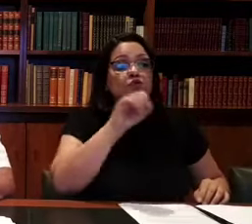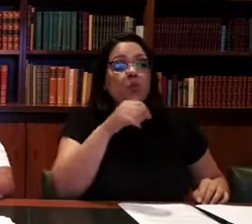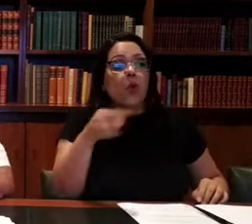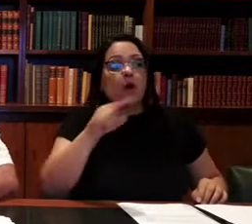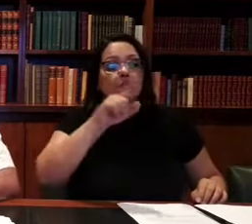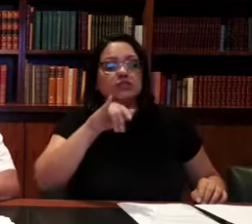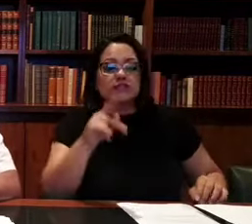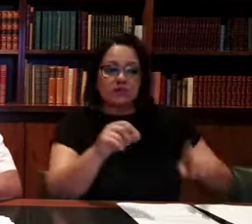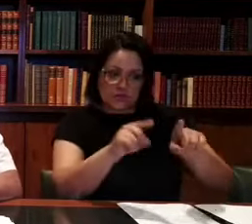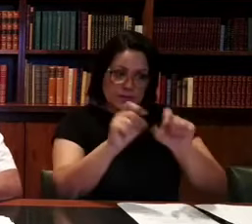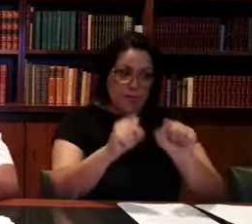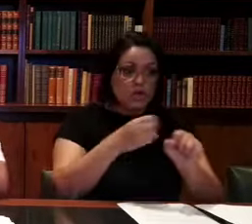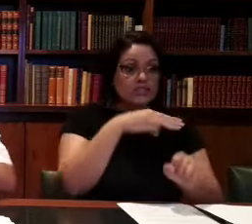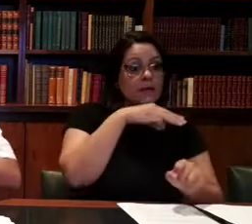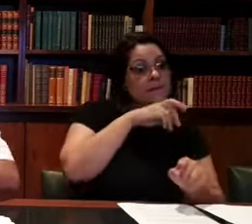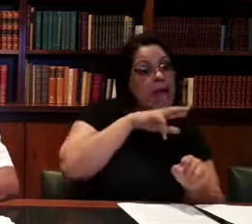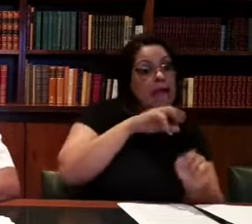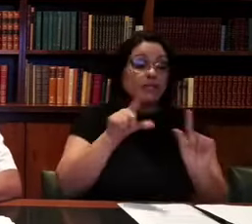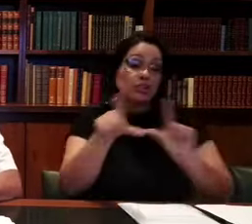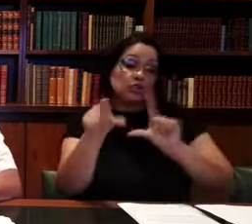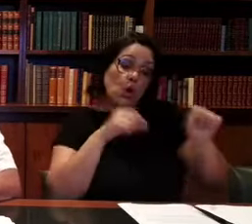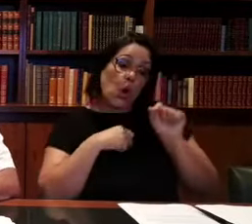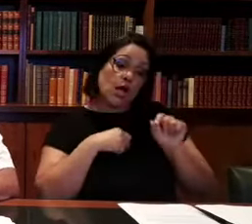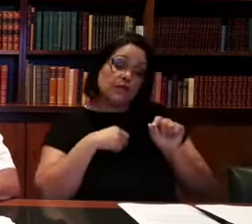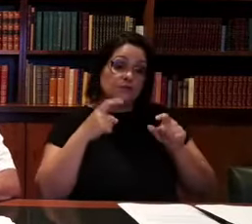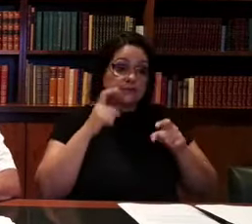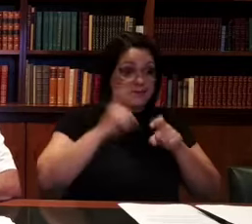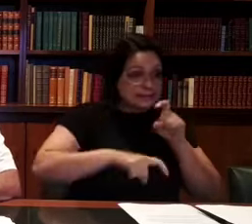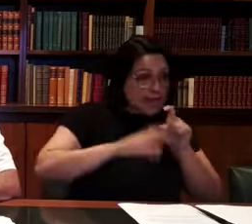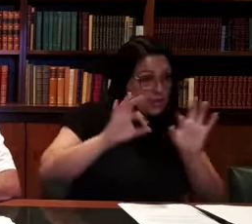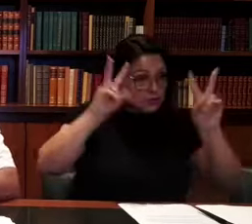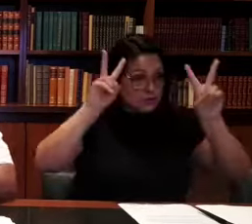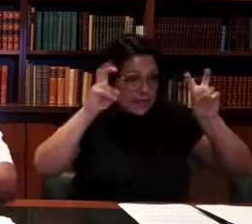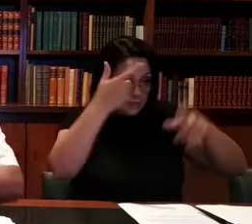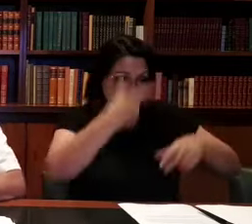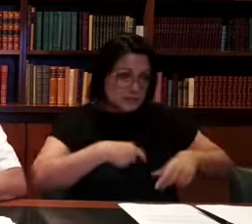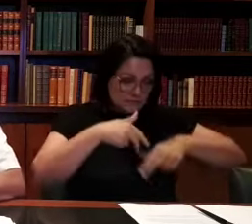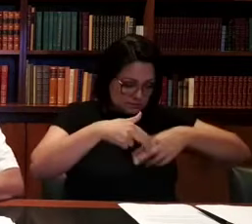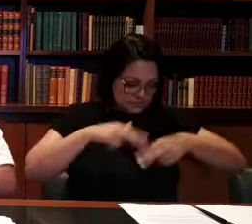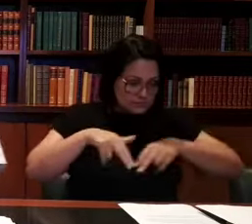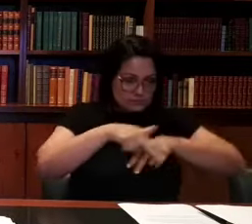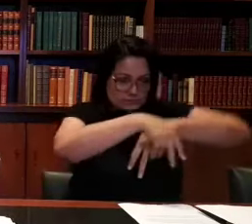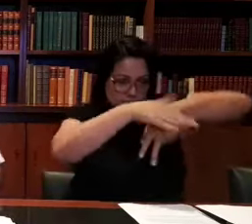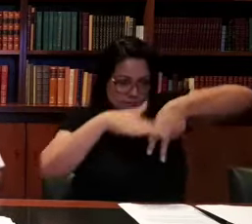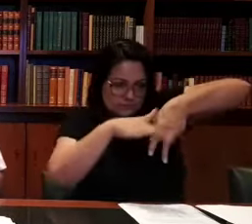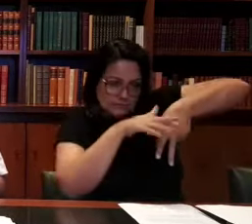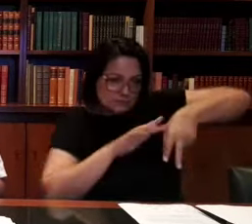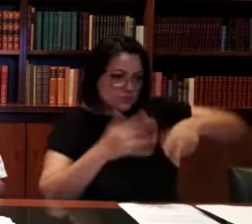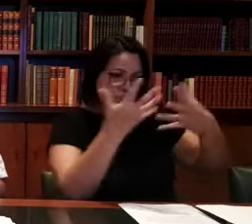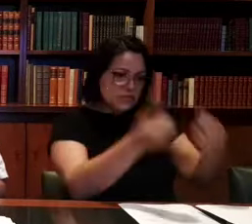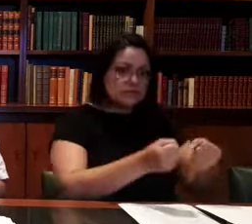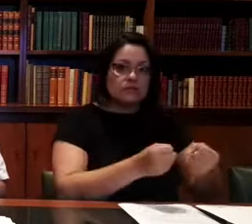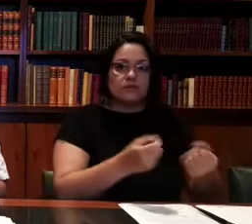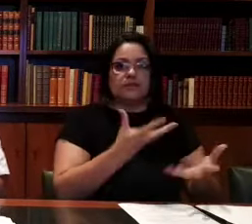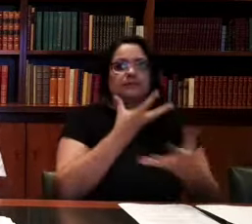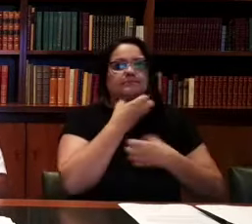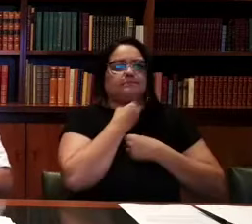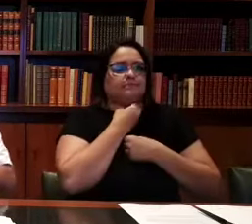é Maria você pode ser Maria também você não tem sexo né quando tiver 14 15 16 você define a tua vida que tem aqui engolir